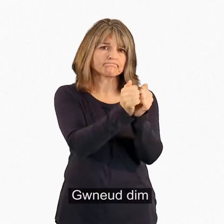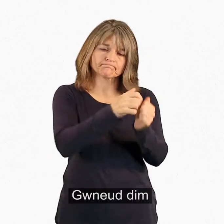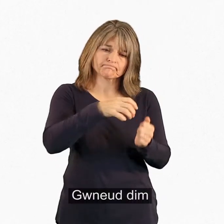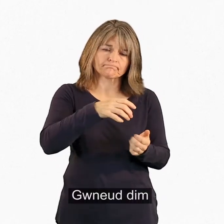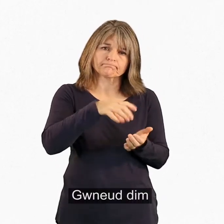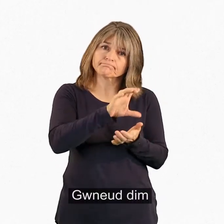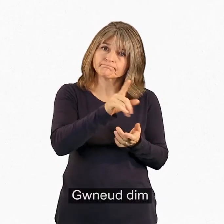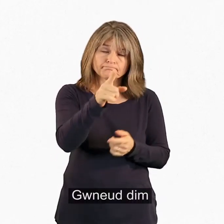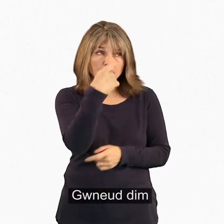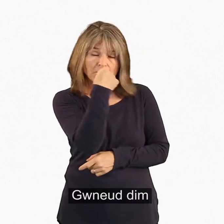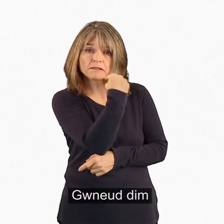Gwneud dim.